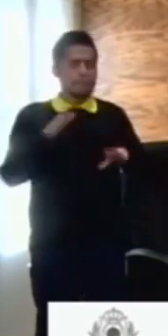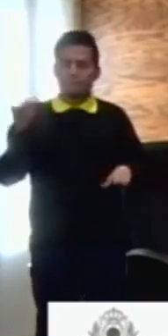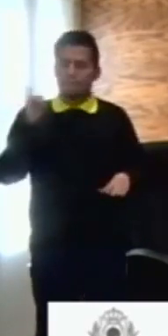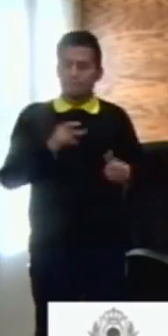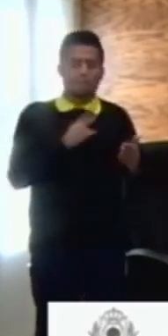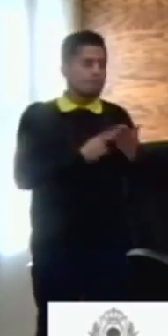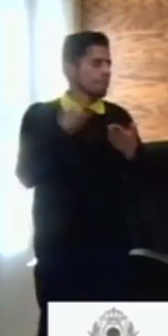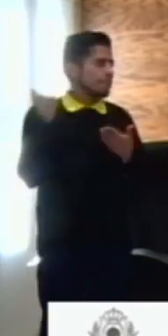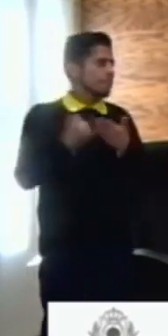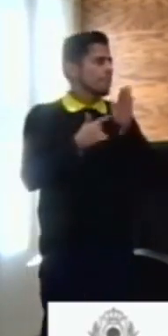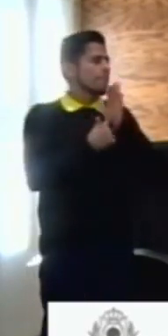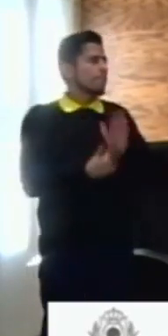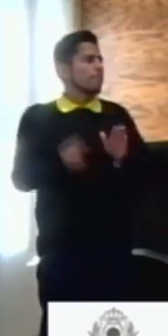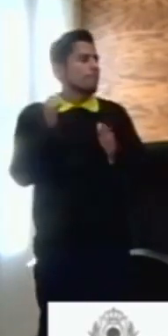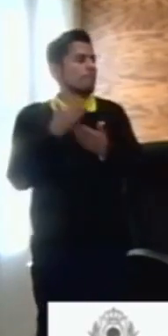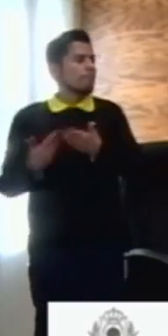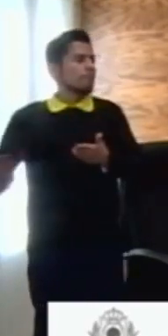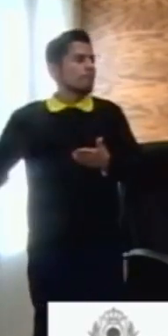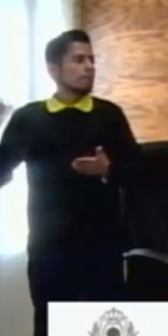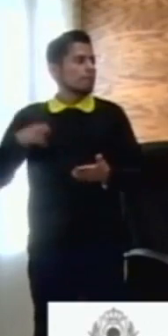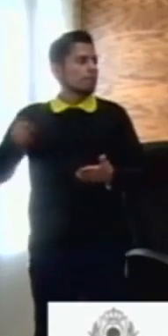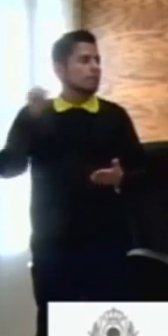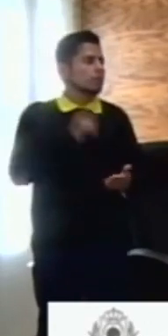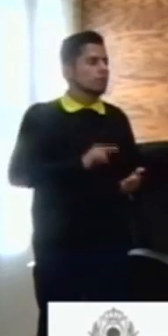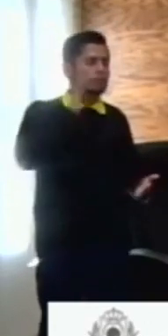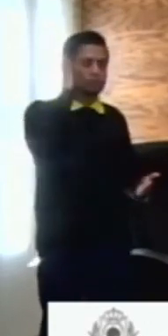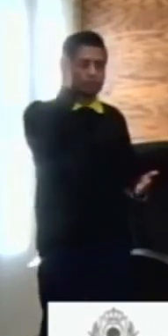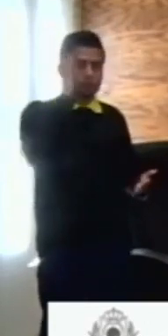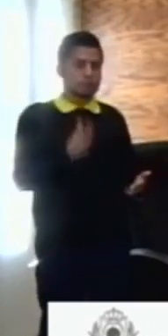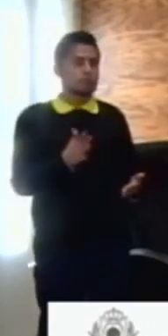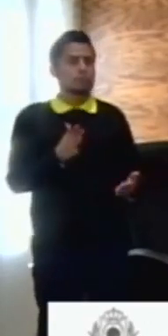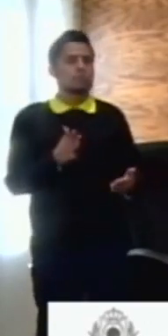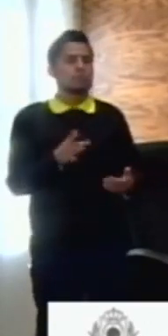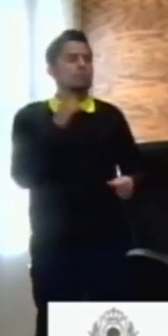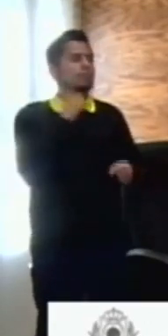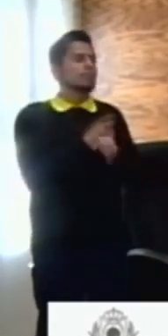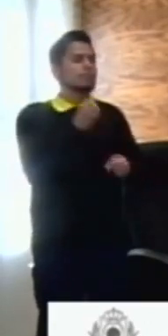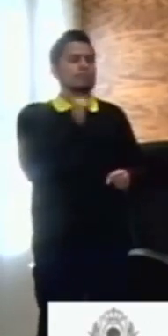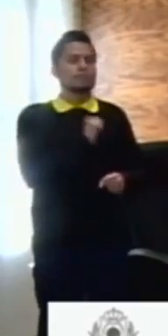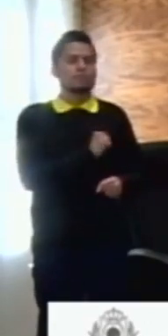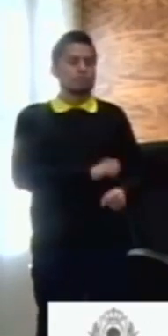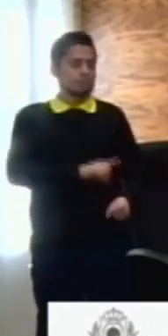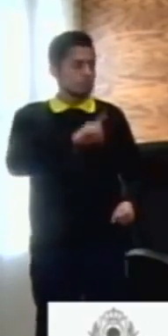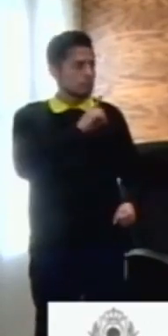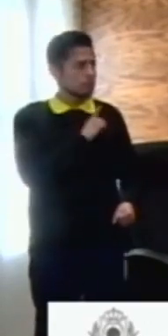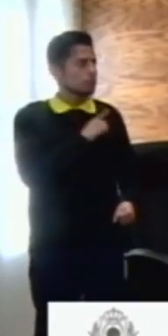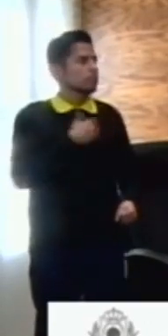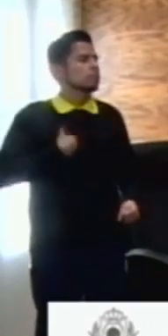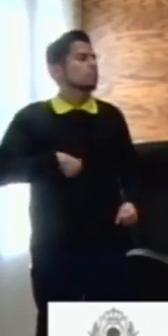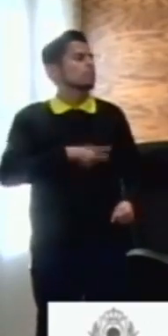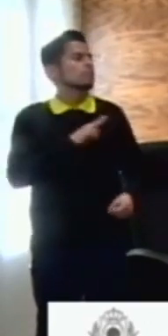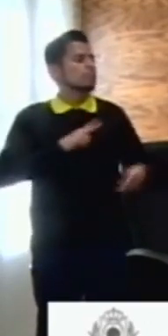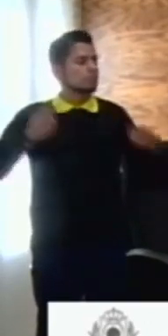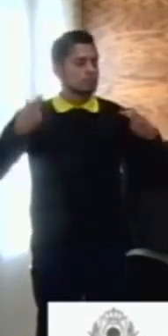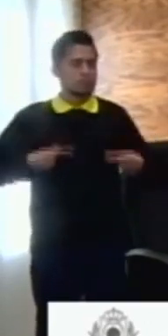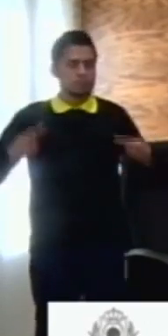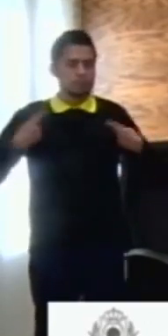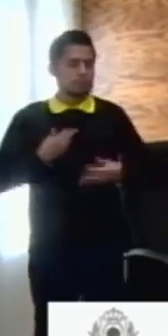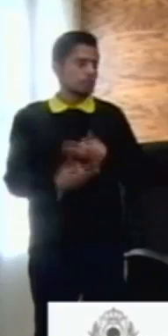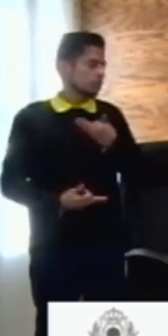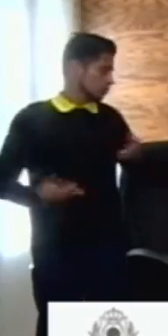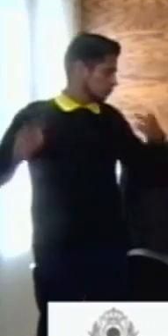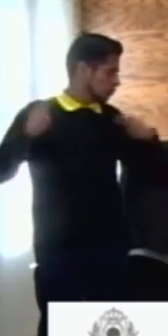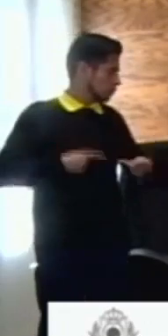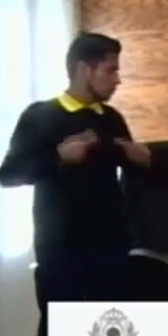proyecto representará un antes y un después primero en la salud de nuestra gente de toda la de todos los